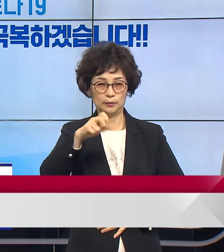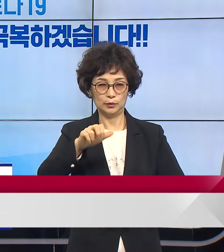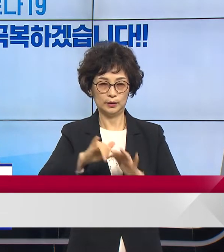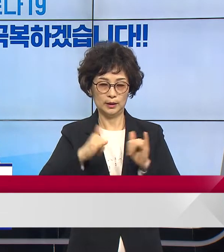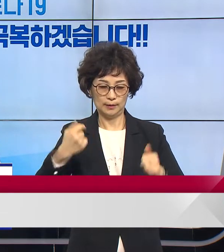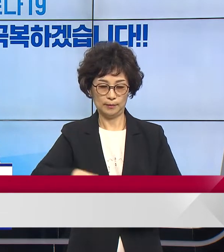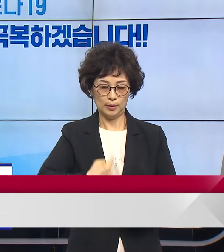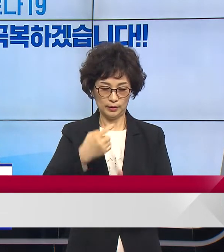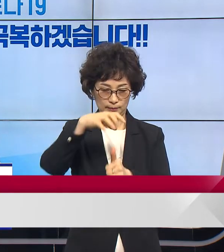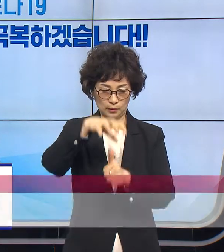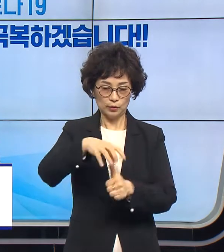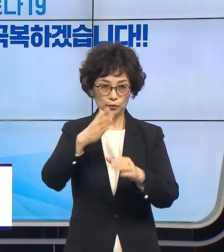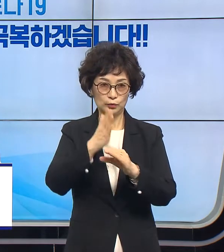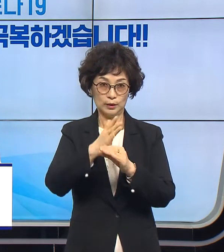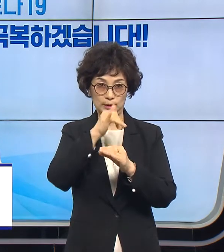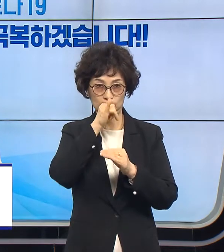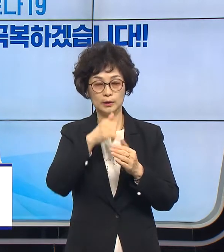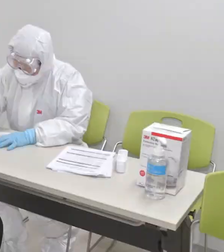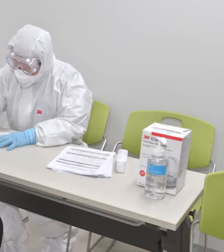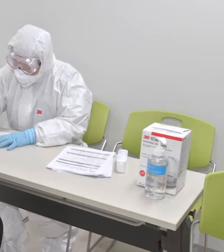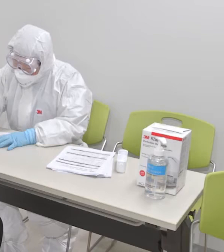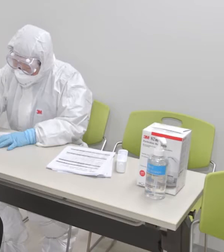3,675명이 자가격리 중입니다.